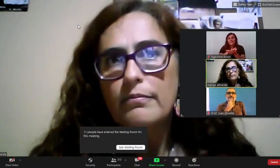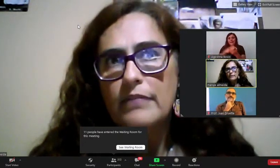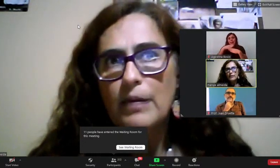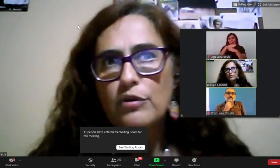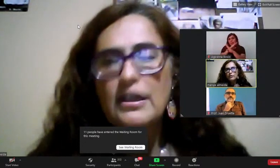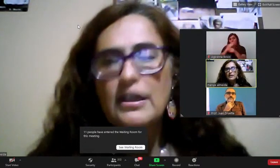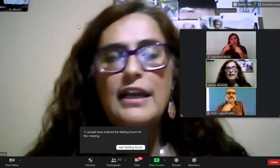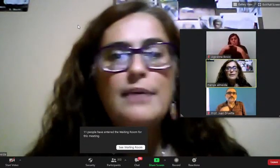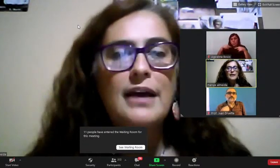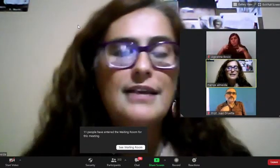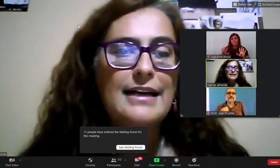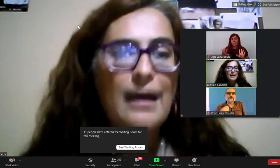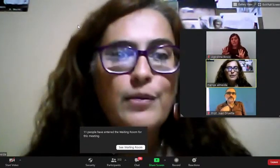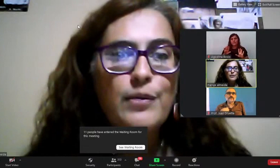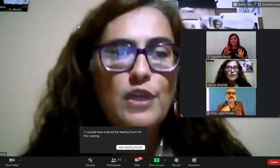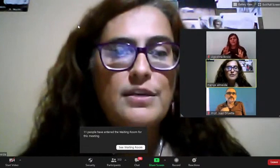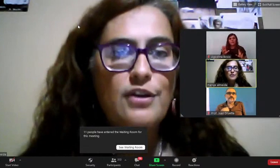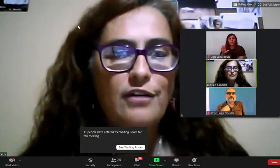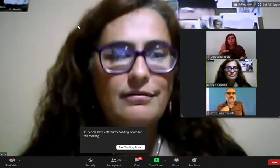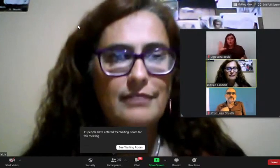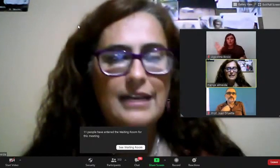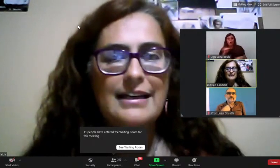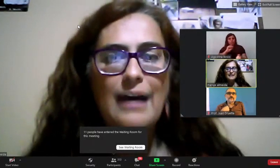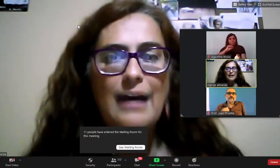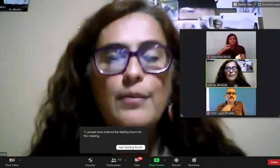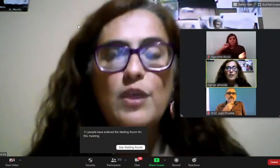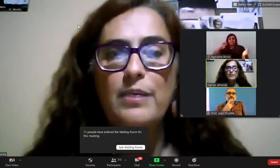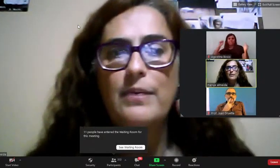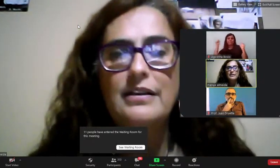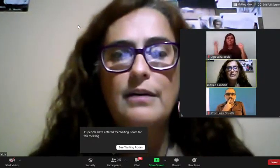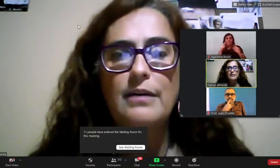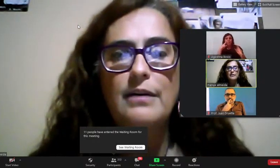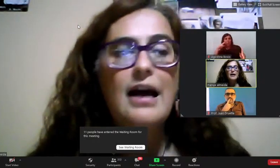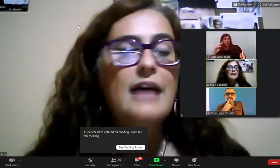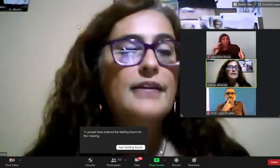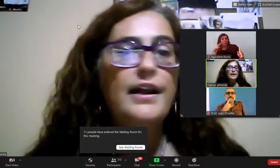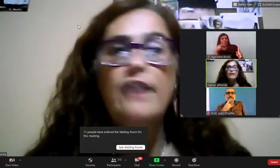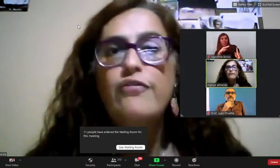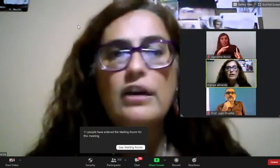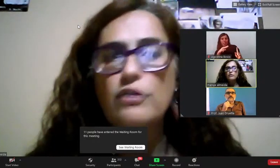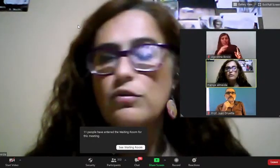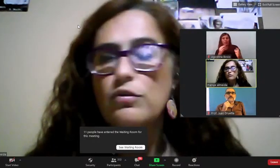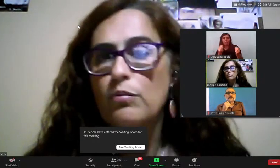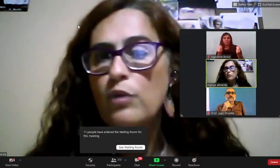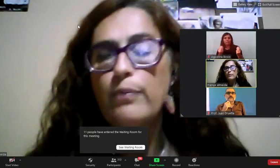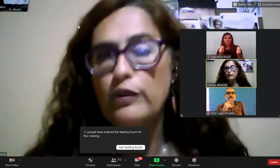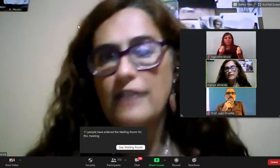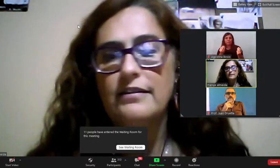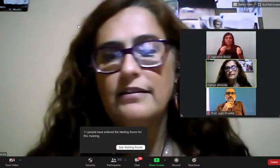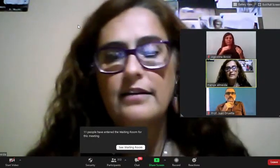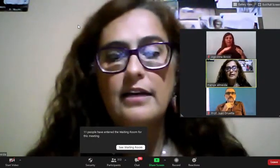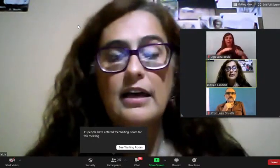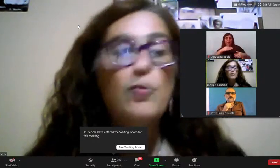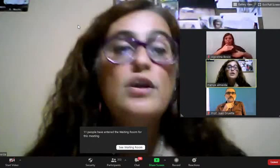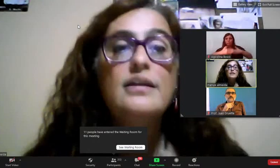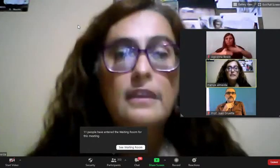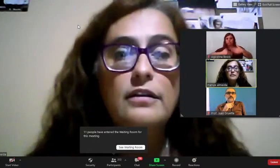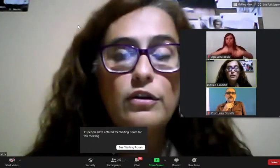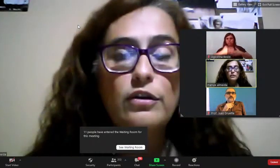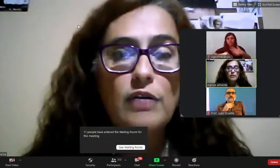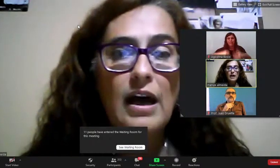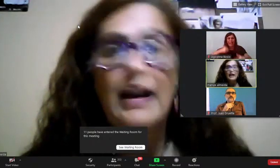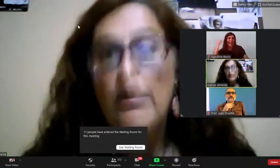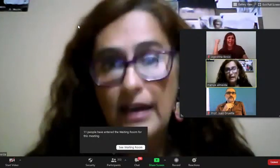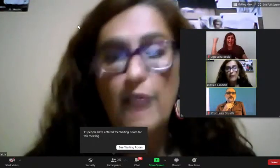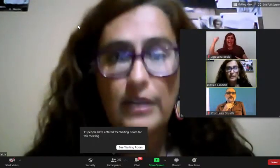que, digamos, deriva de ese cambio de visión, ese cambio de perspectiva, tiene efectos muy potentes y muy